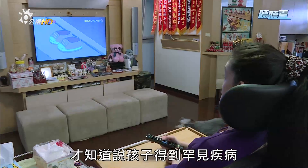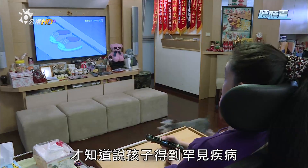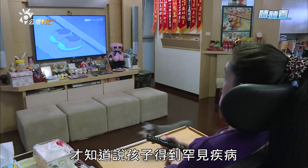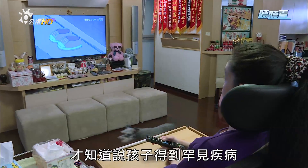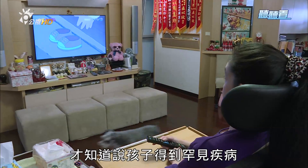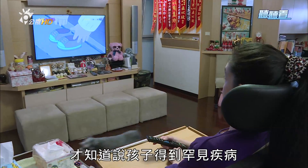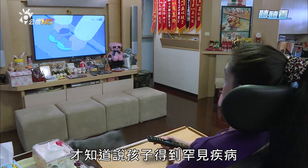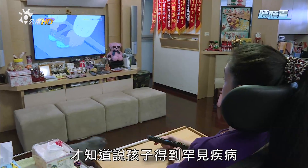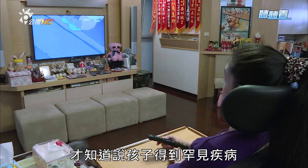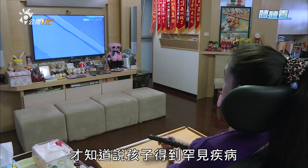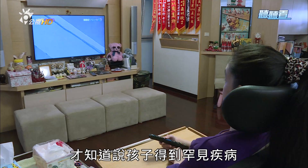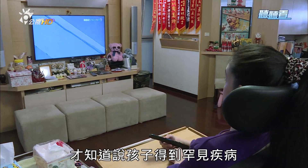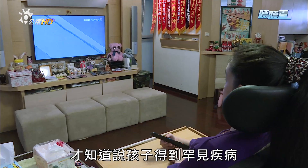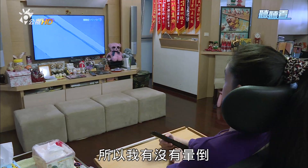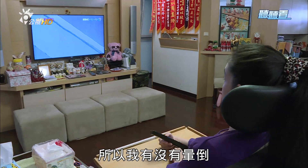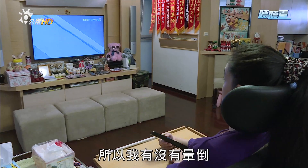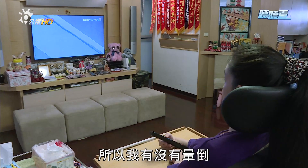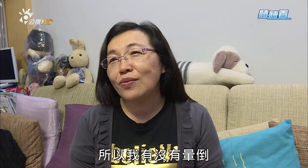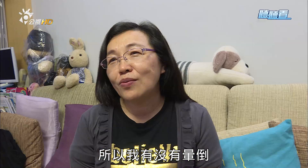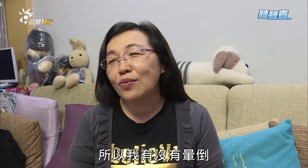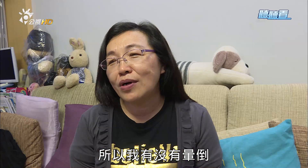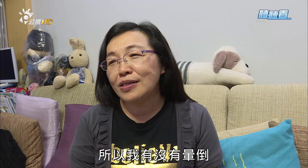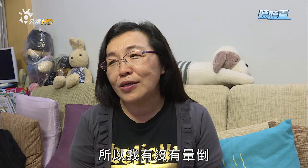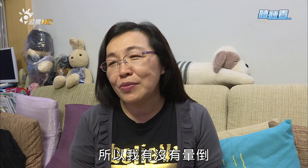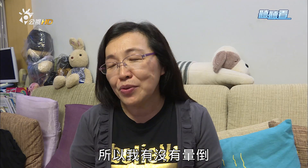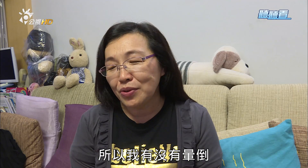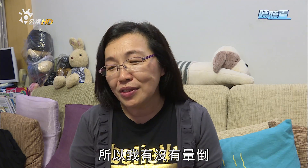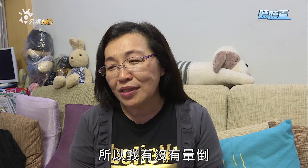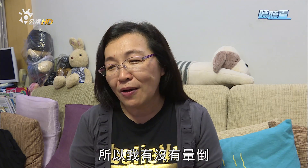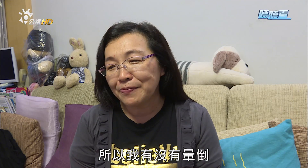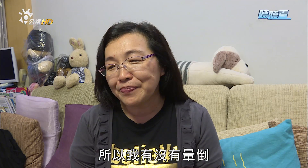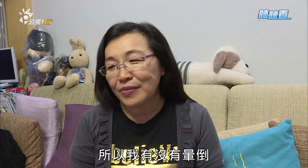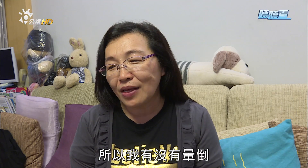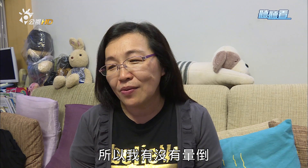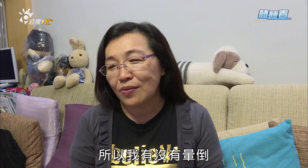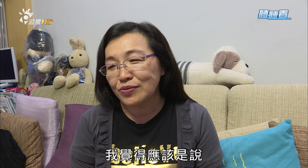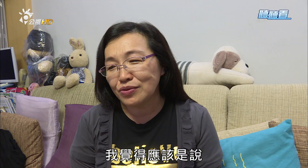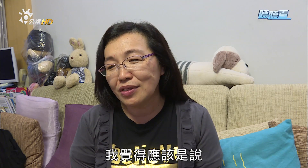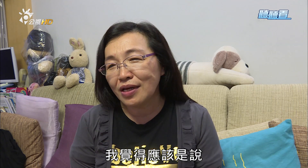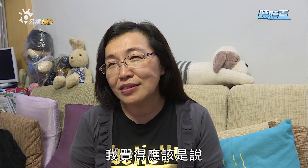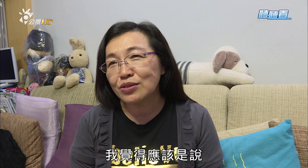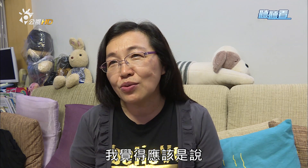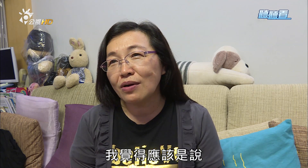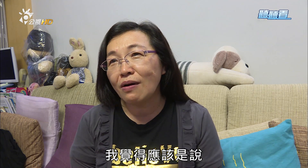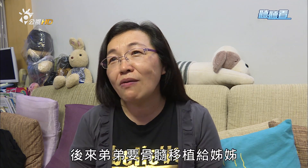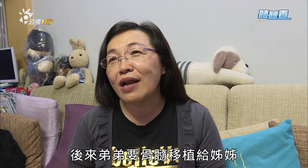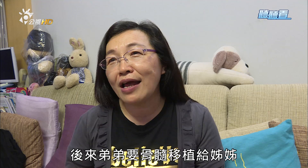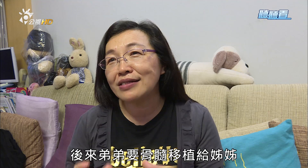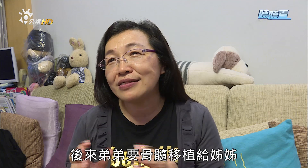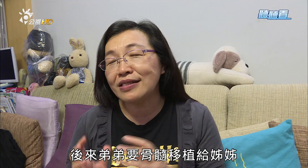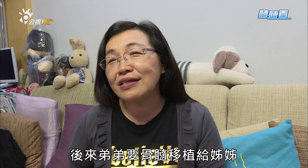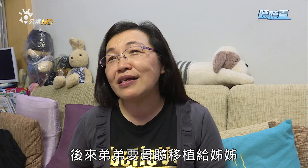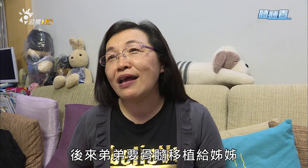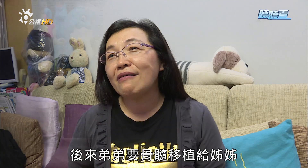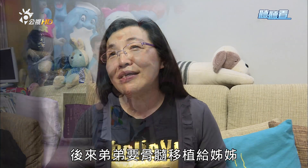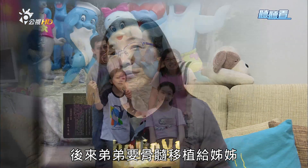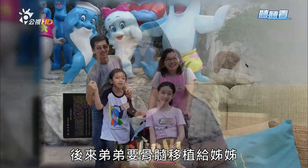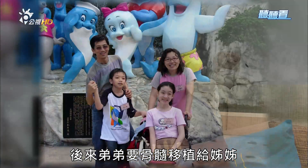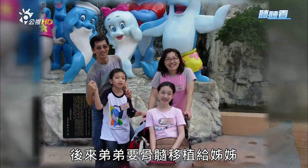得到罕见疾病。所以我有没有晕倒，我觉得应该是说后来弟弟要骨髓